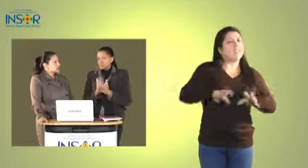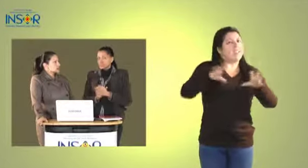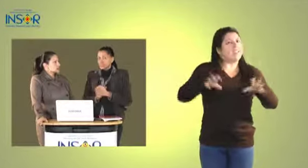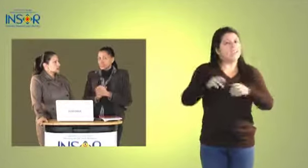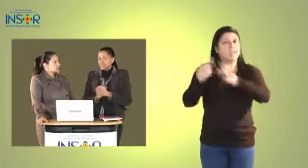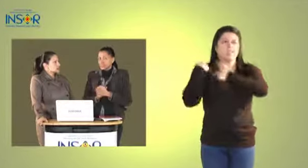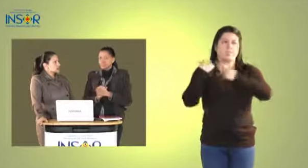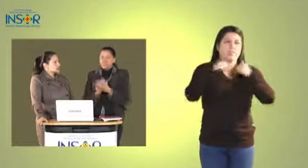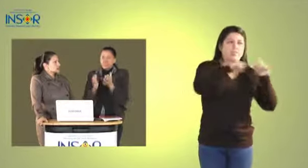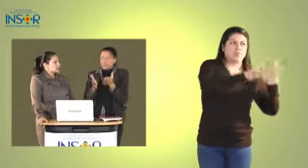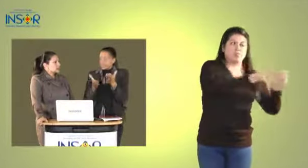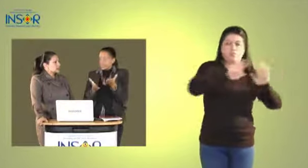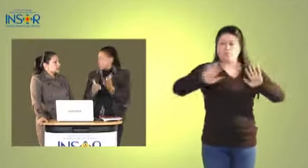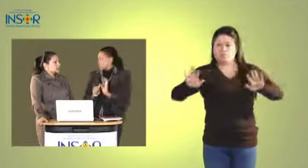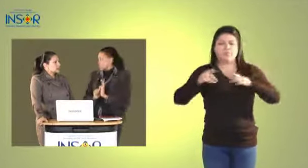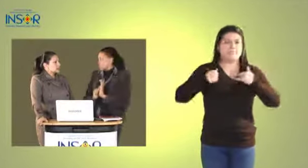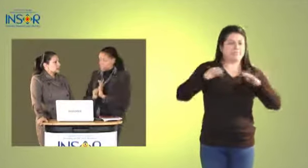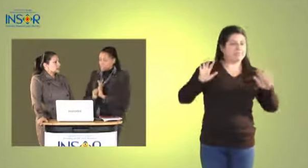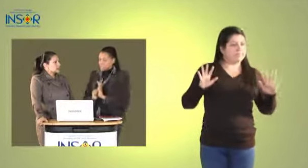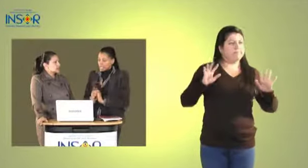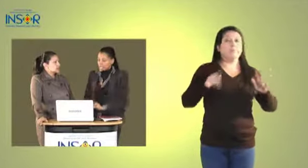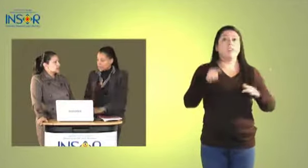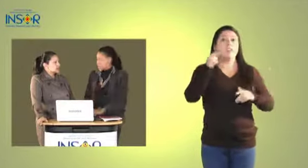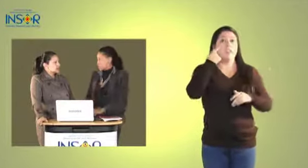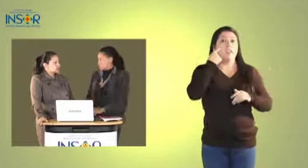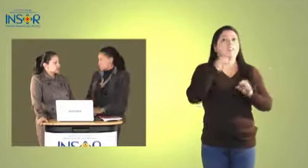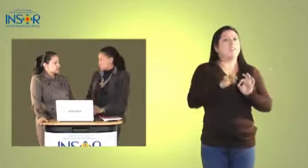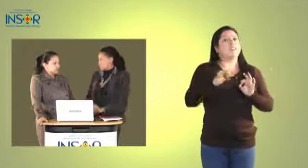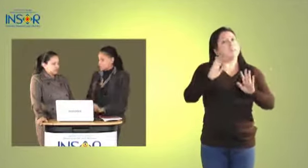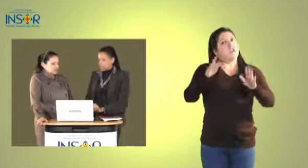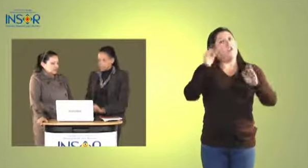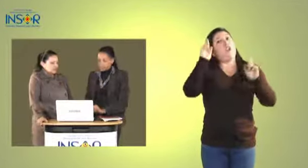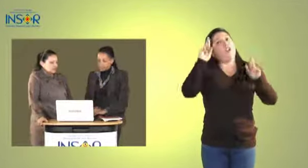Para que ustedes entiendan el sentido, esperamos que nos vayan a aprender esa próxima videoconferencia.